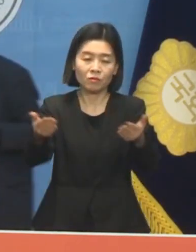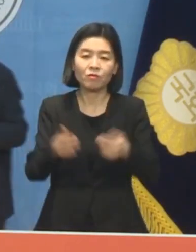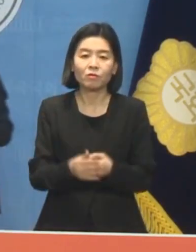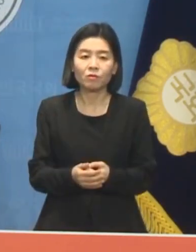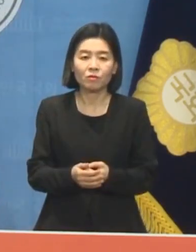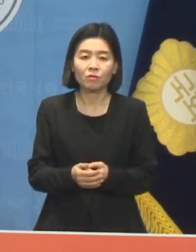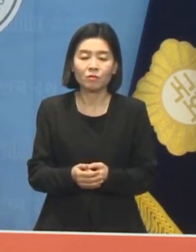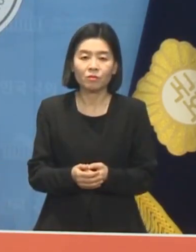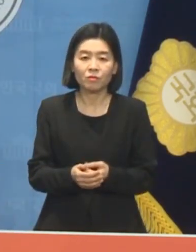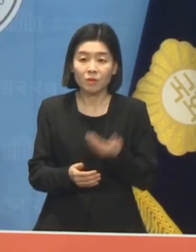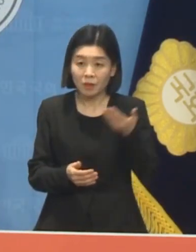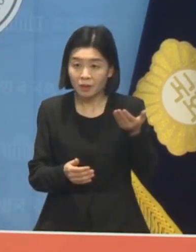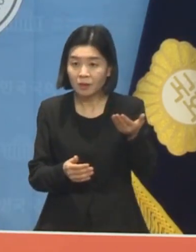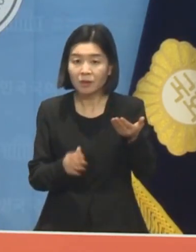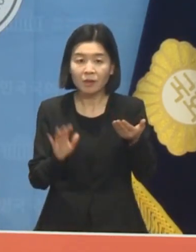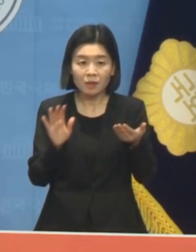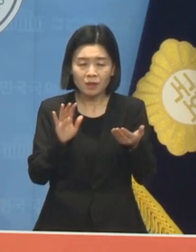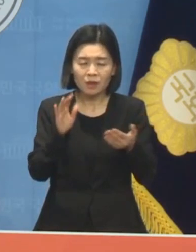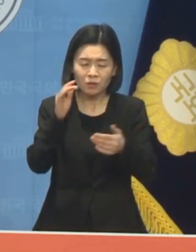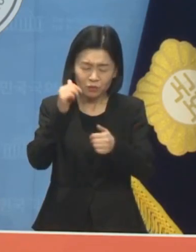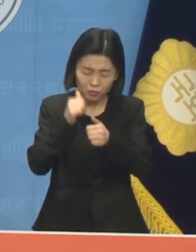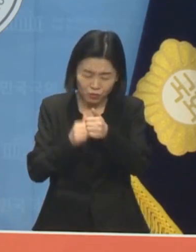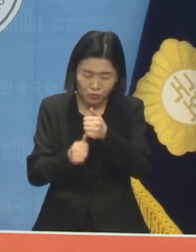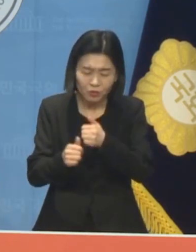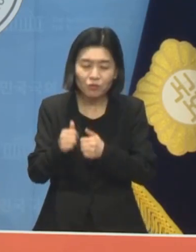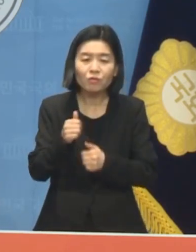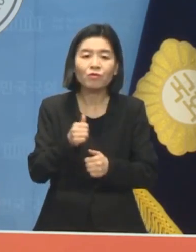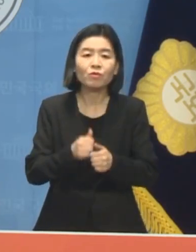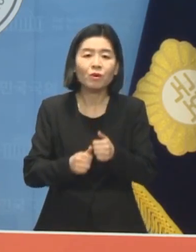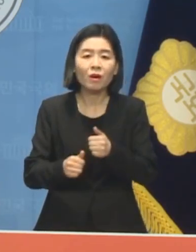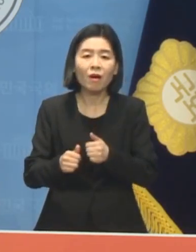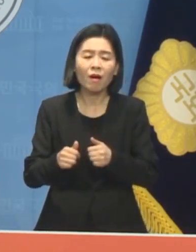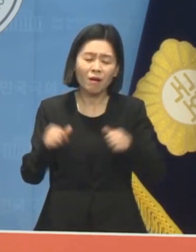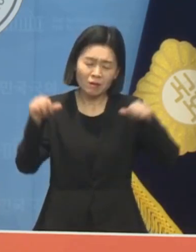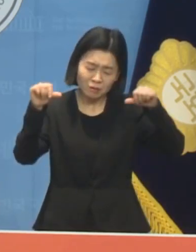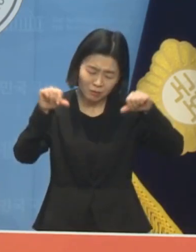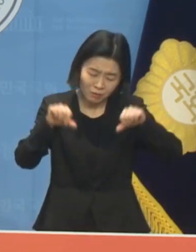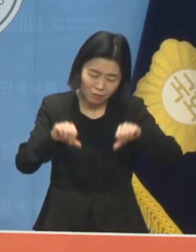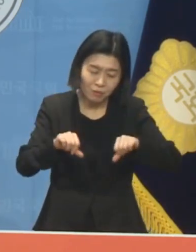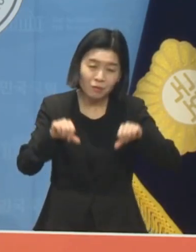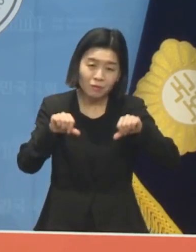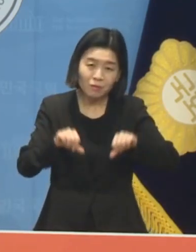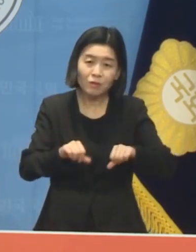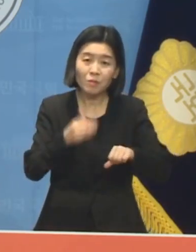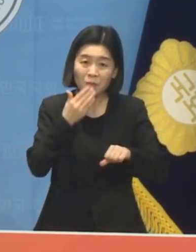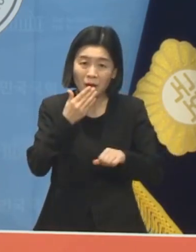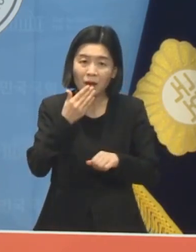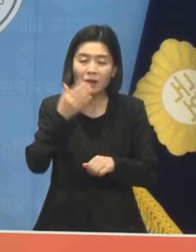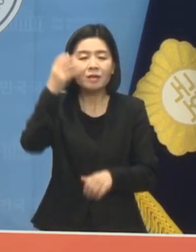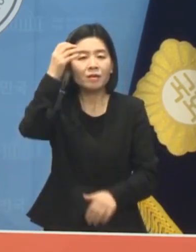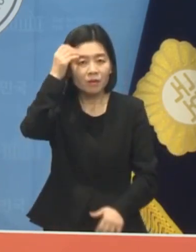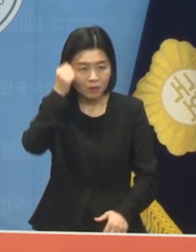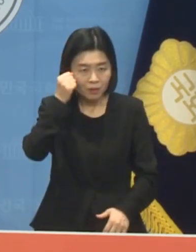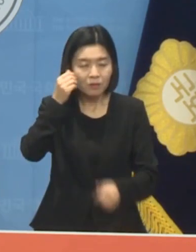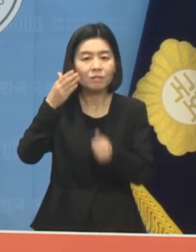당신만 아니라 3, 4대에 이르기까지 저주를 받는다는 사실을 기억하셔야